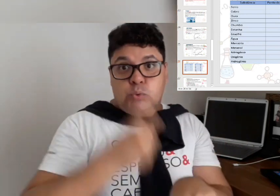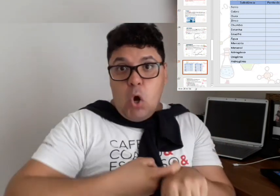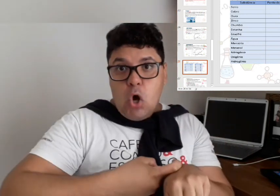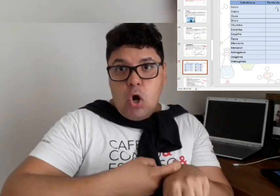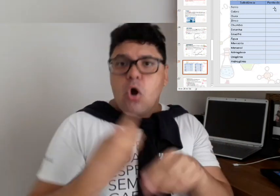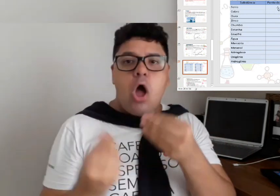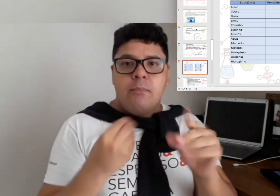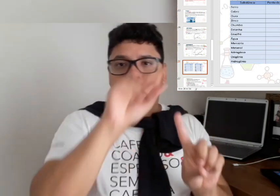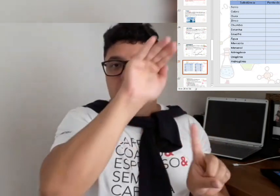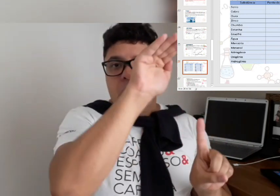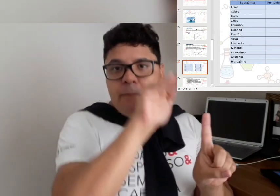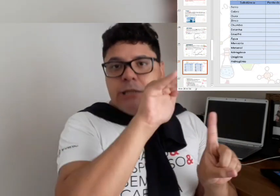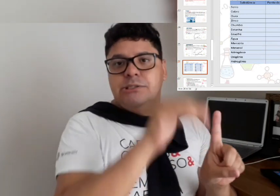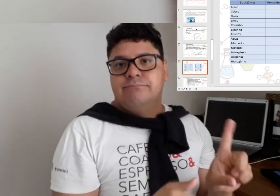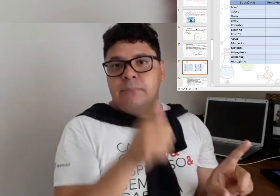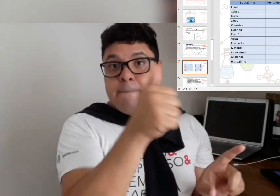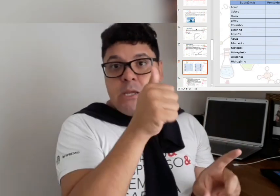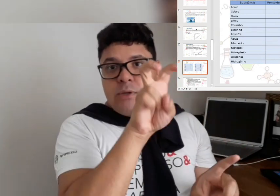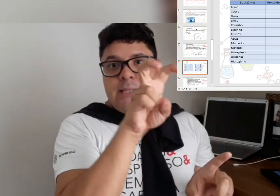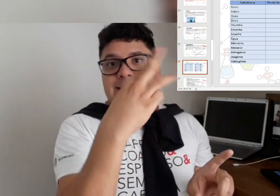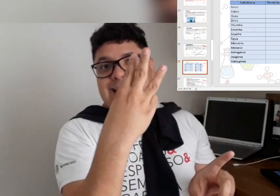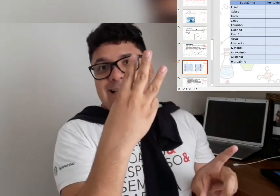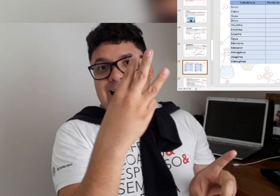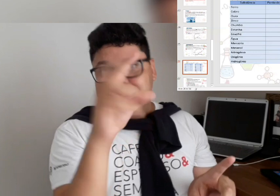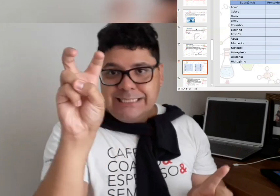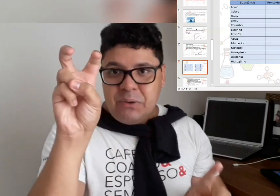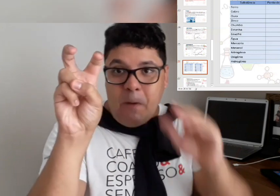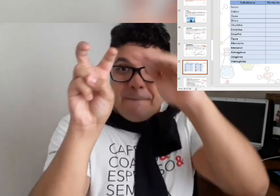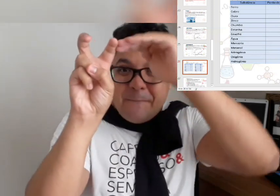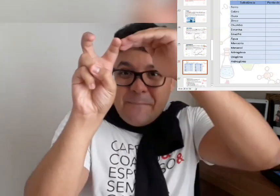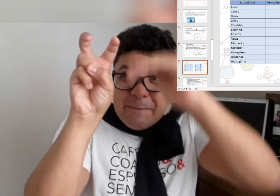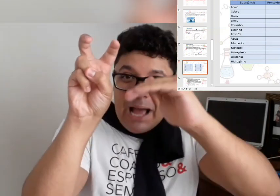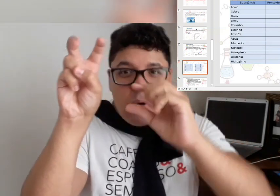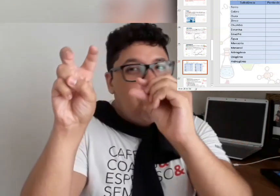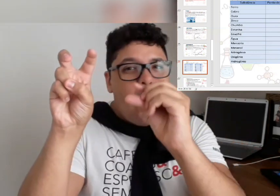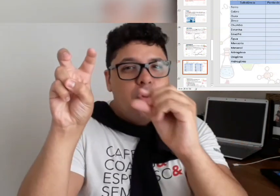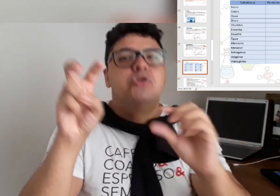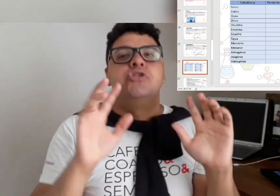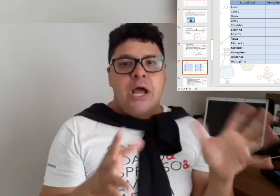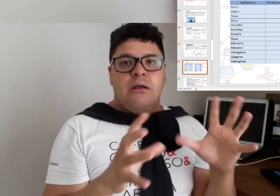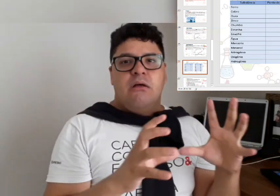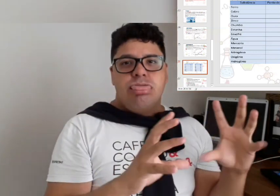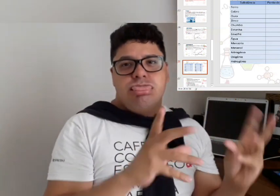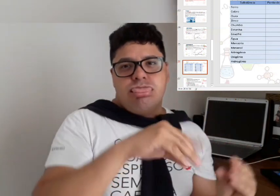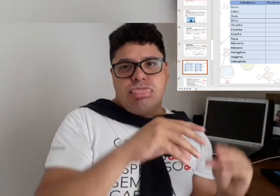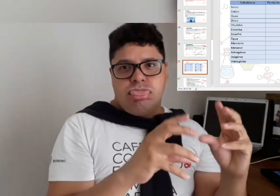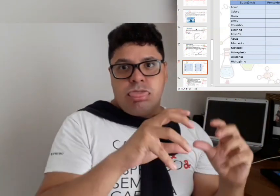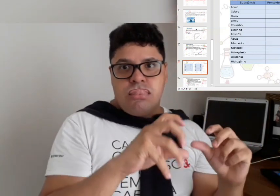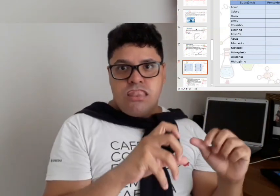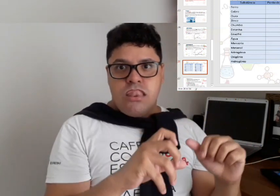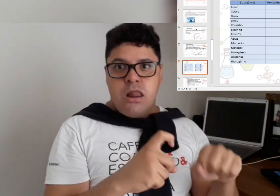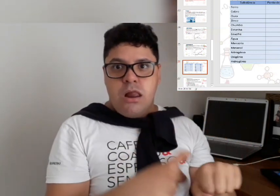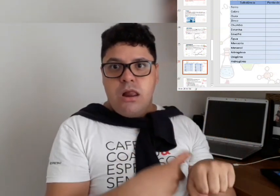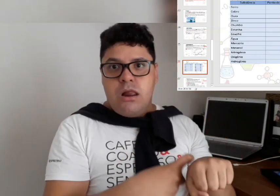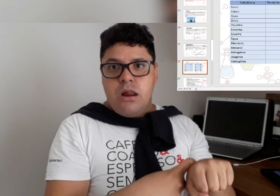de 1535. Acima de 1535, esse metal aí, esse ferro, ele